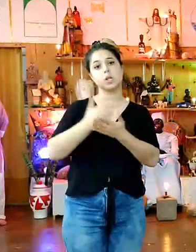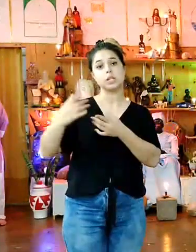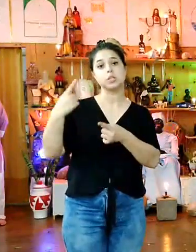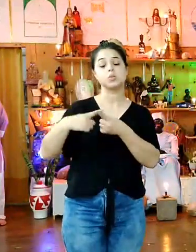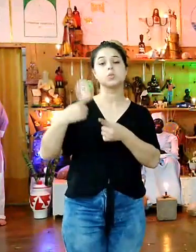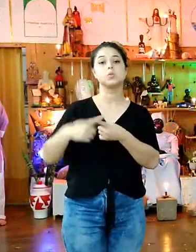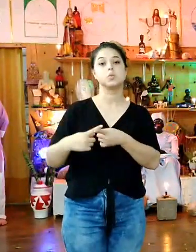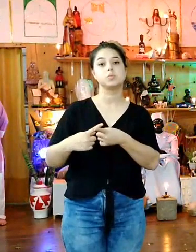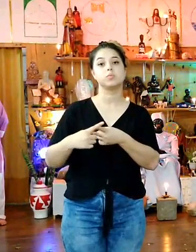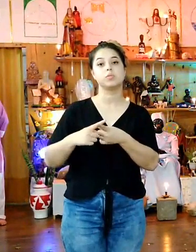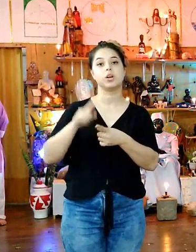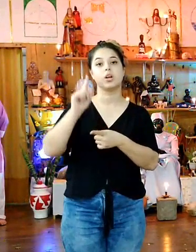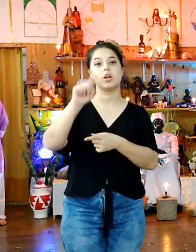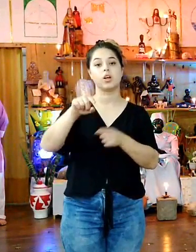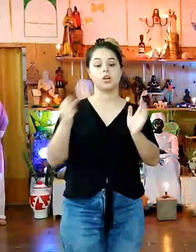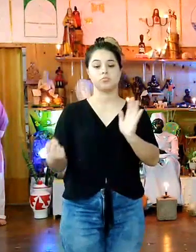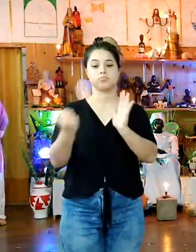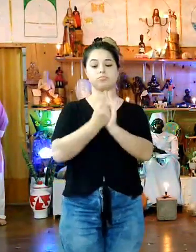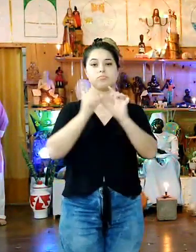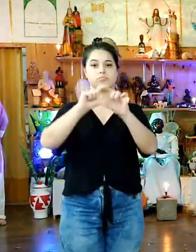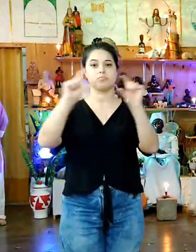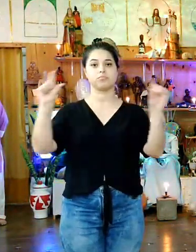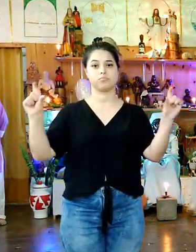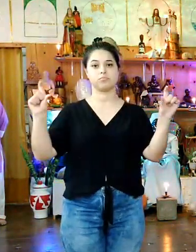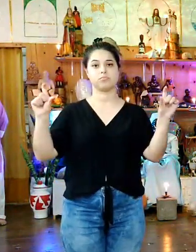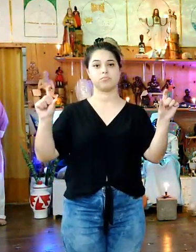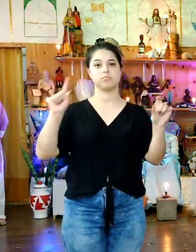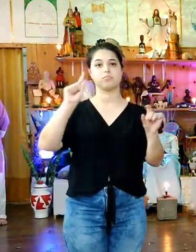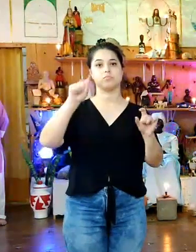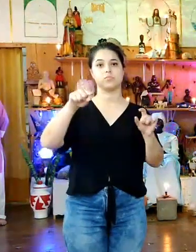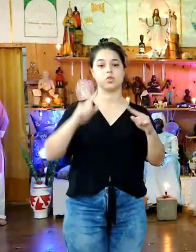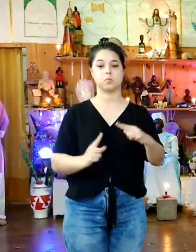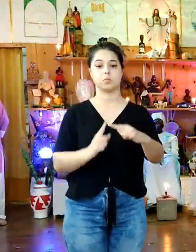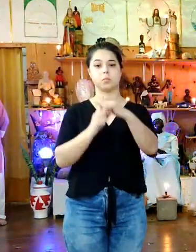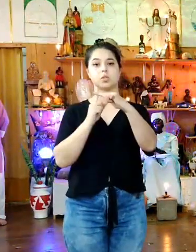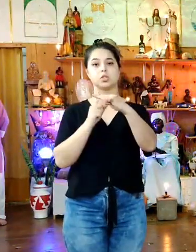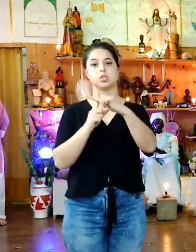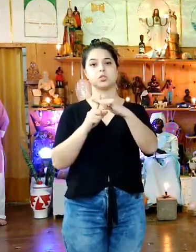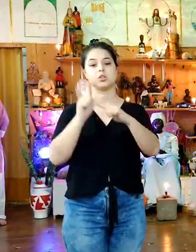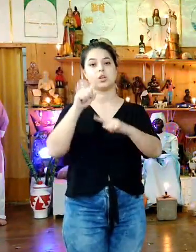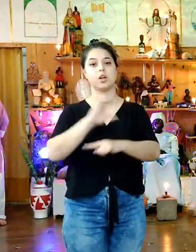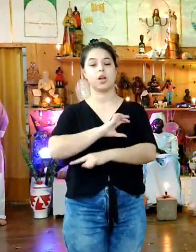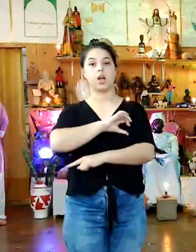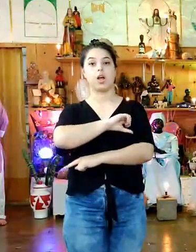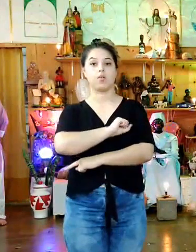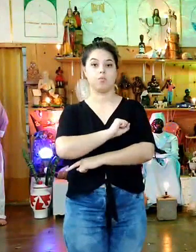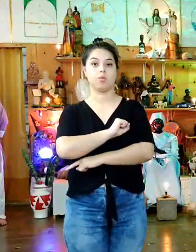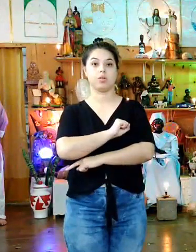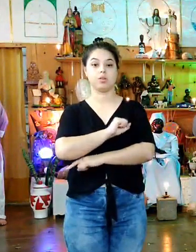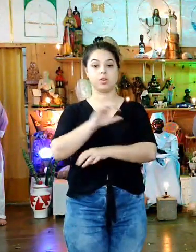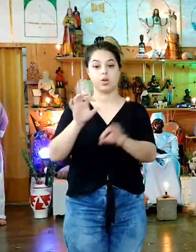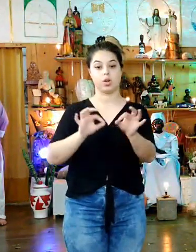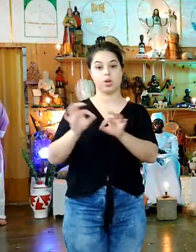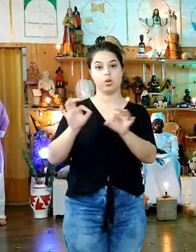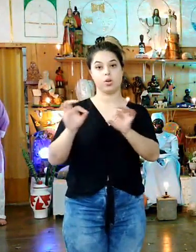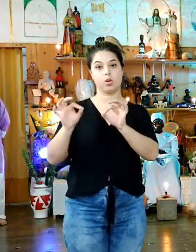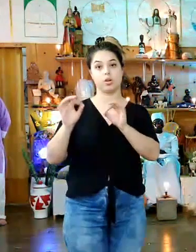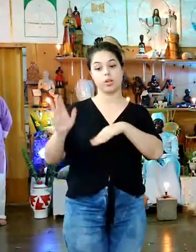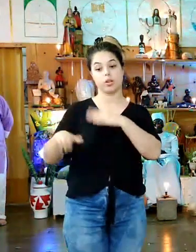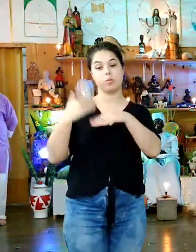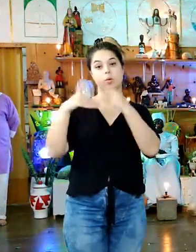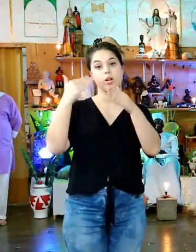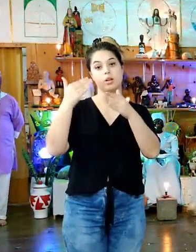porque era para ser colocado o lema do positivismo, amor, ordem e